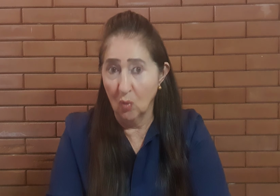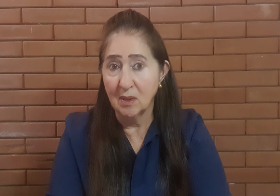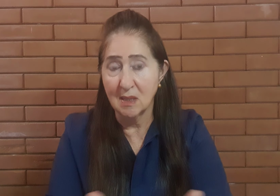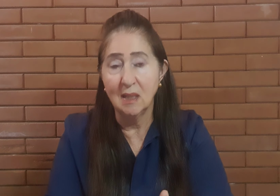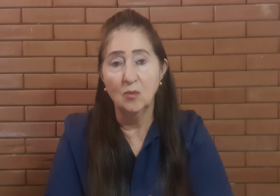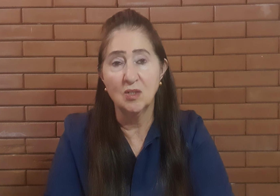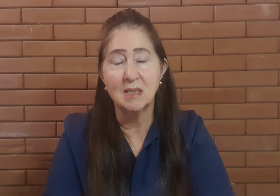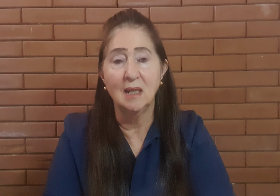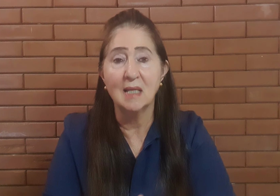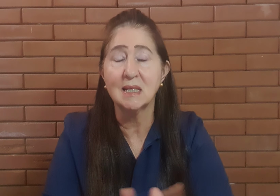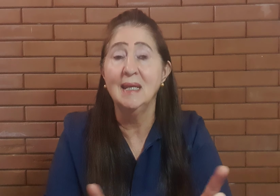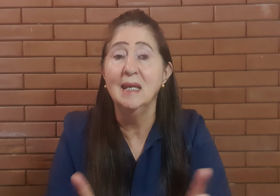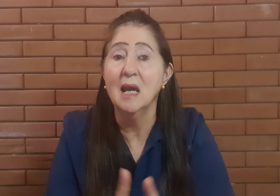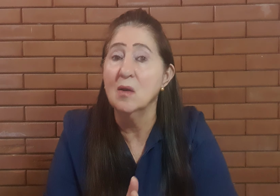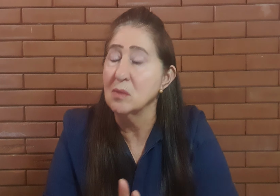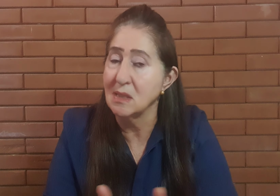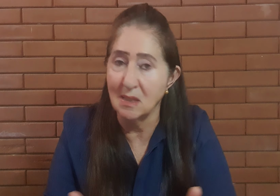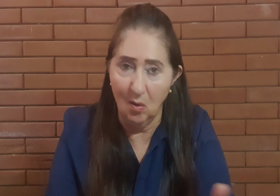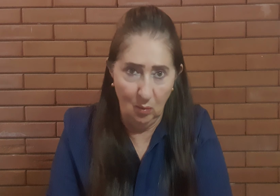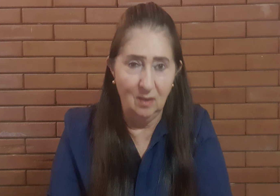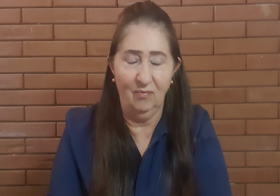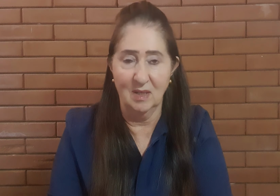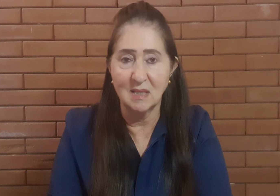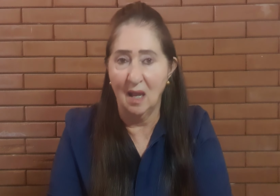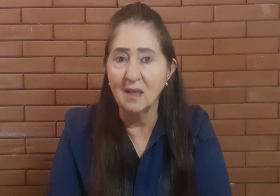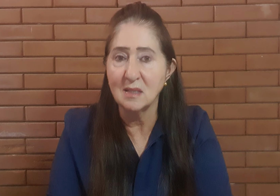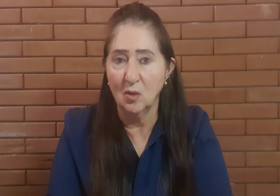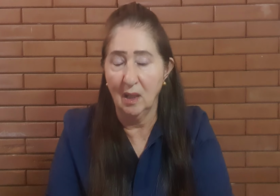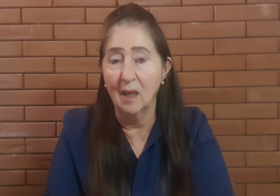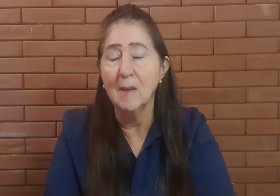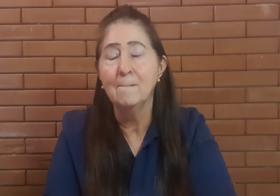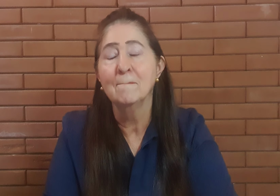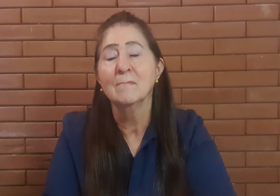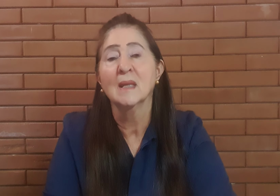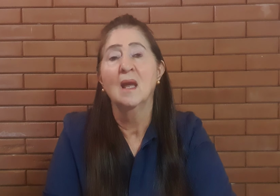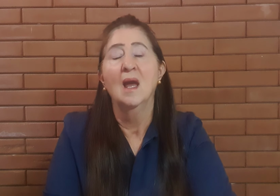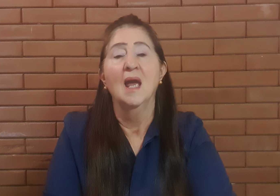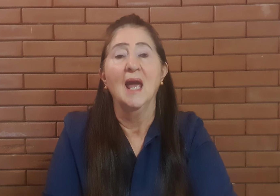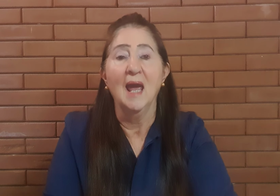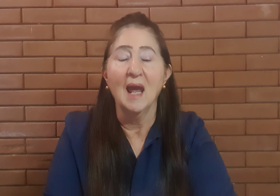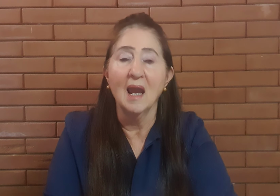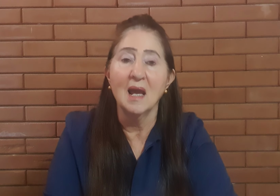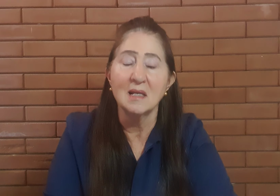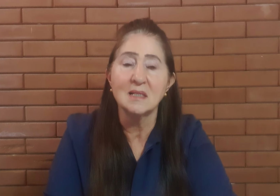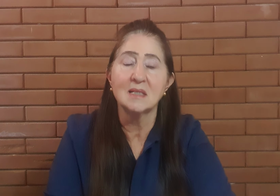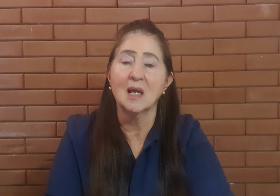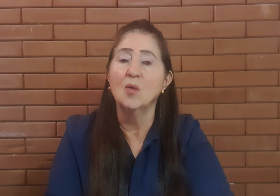outras línguas de sinais, que não são universais, ok? Elas